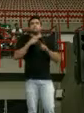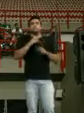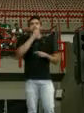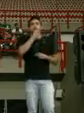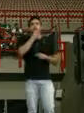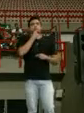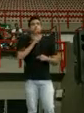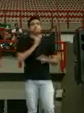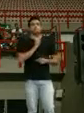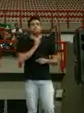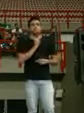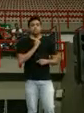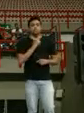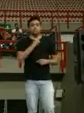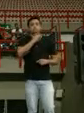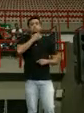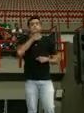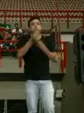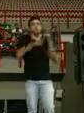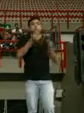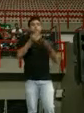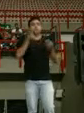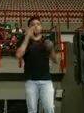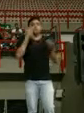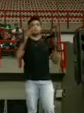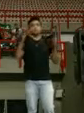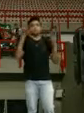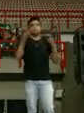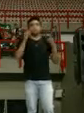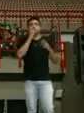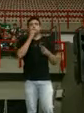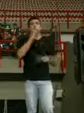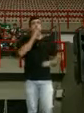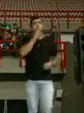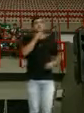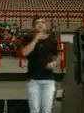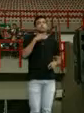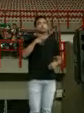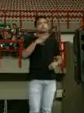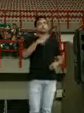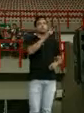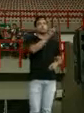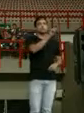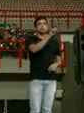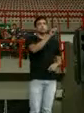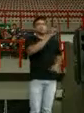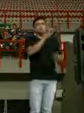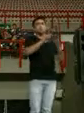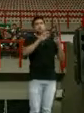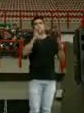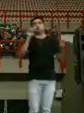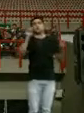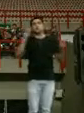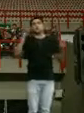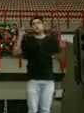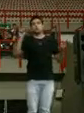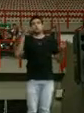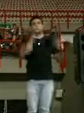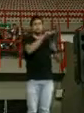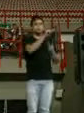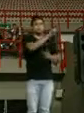do homem, como é que ela é. Espera aí, vamos com calma. A voz do homem é uma voz mais grave ou uma voz mais aguda?